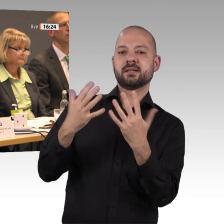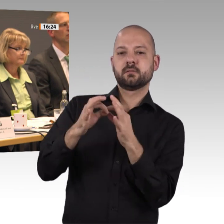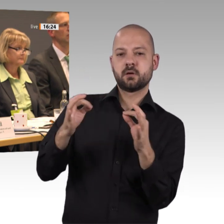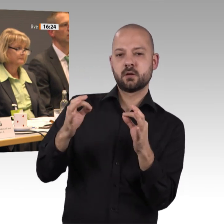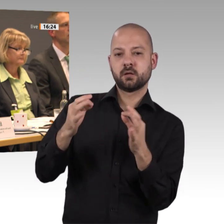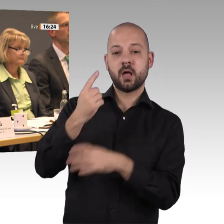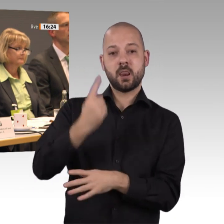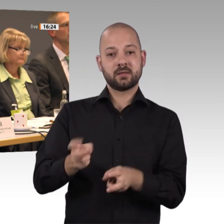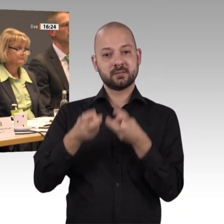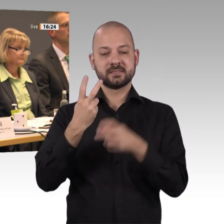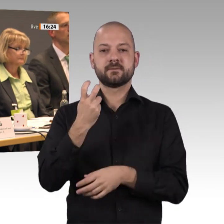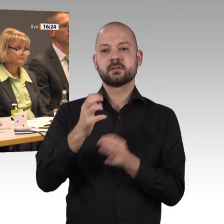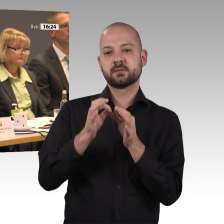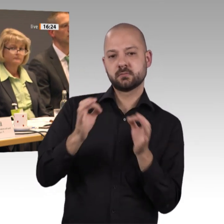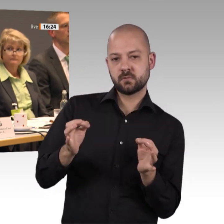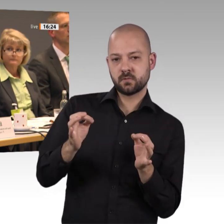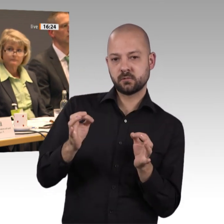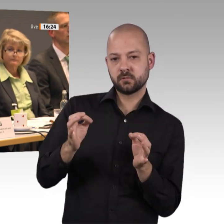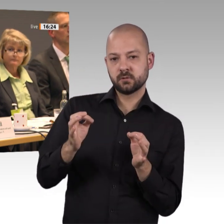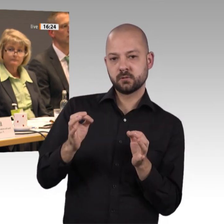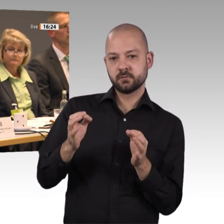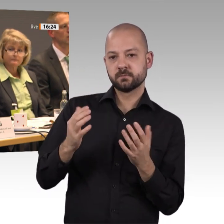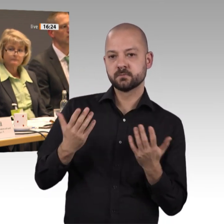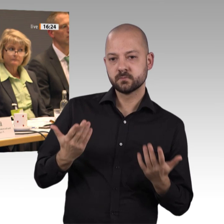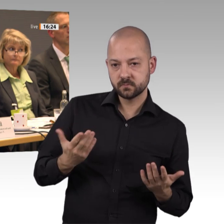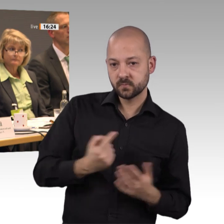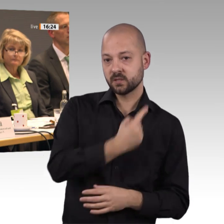die Dauer dieser Krankheitszeit.